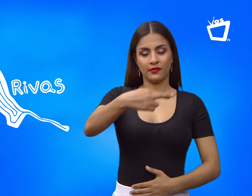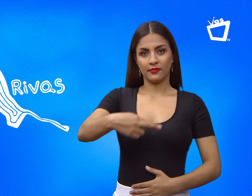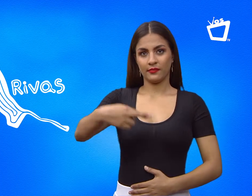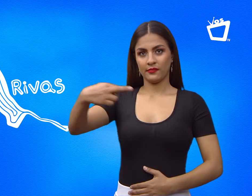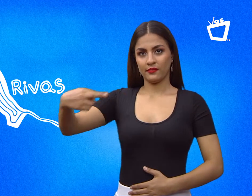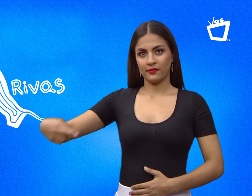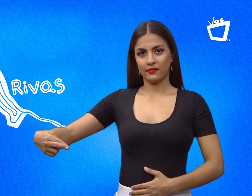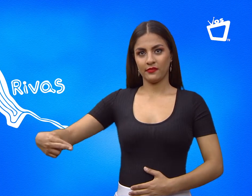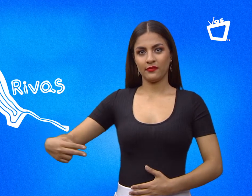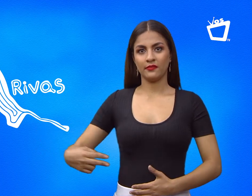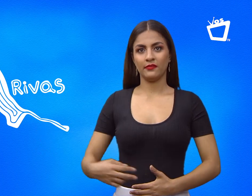Rivas.